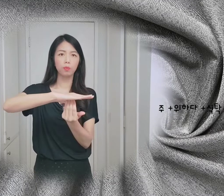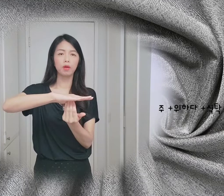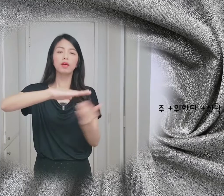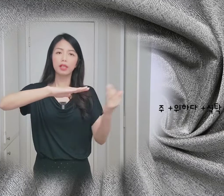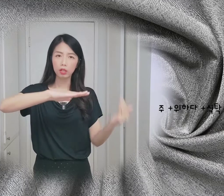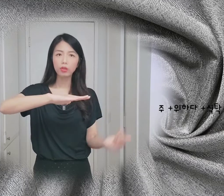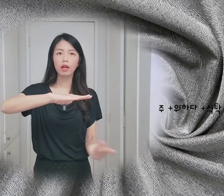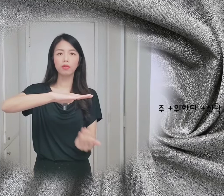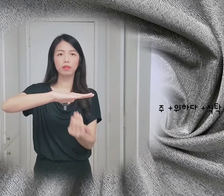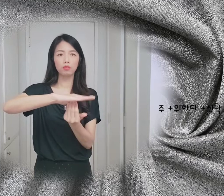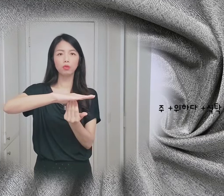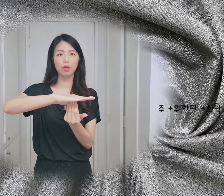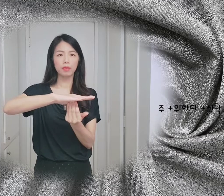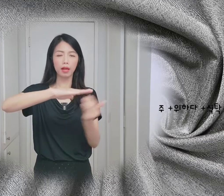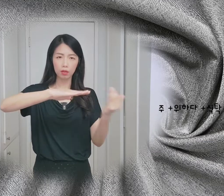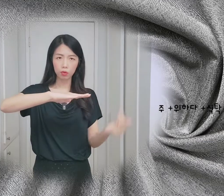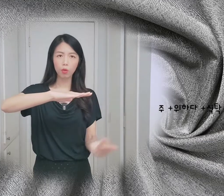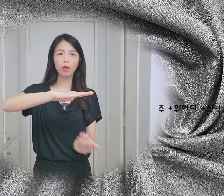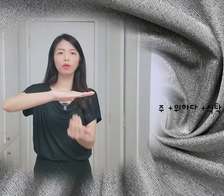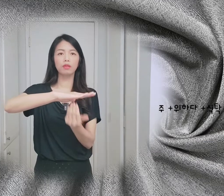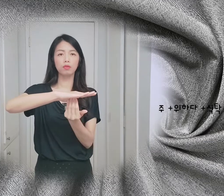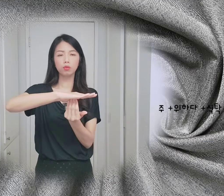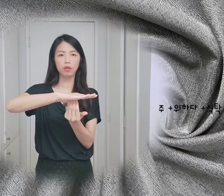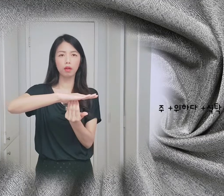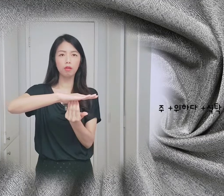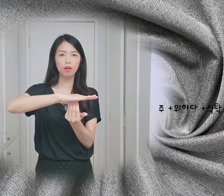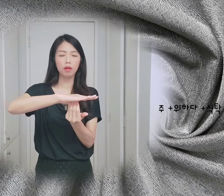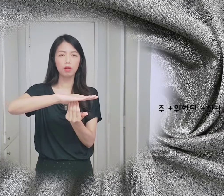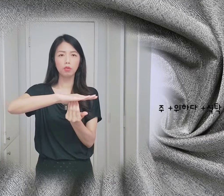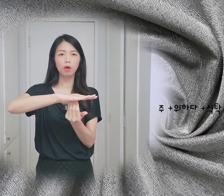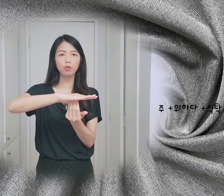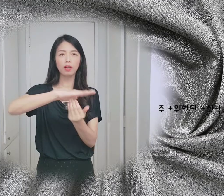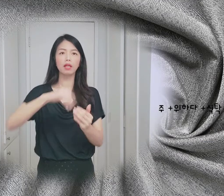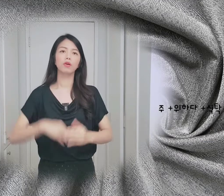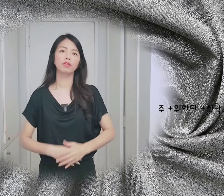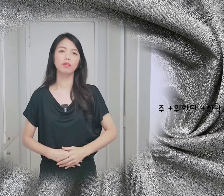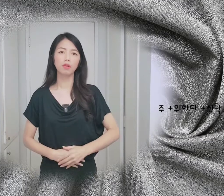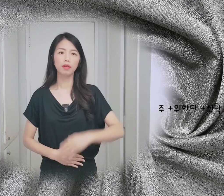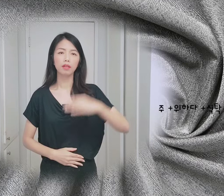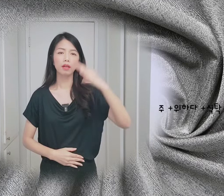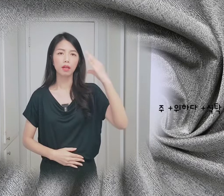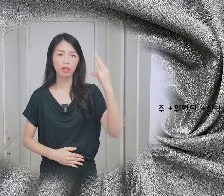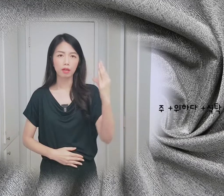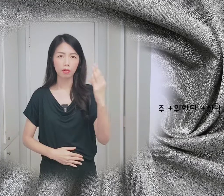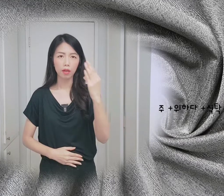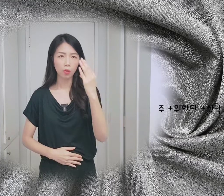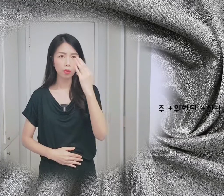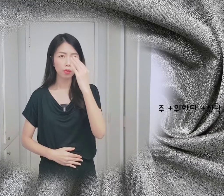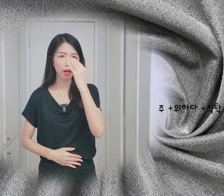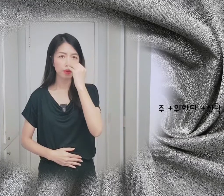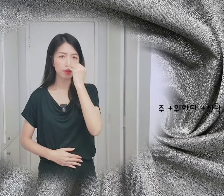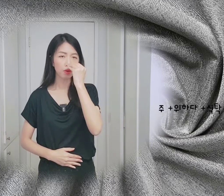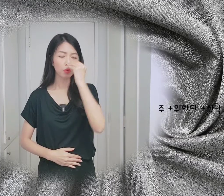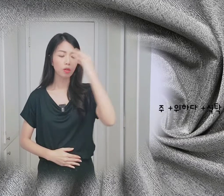최고. 이루다라고 하는 뜻의 수어도 됩니다. 최고라고 하는 뜻의 수어도 돼요. 그리고 거룩하다라고 하는 뜻의 수어는 이렇게 코